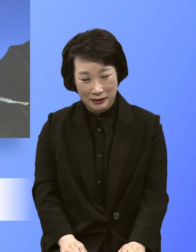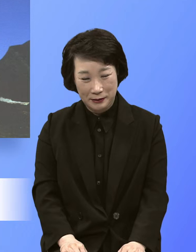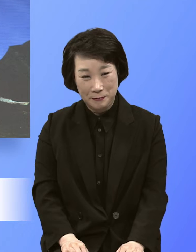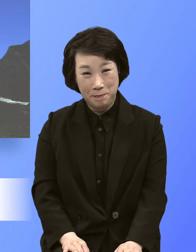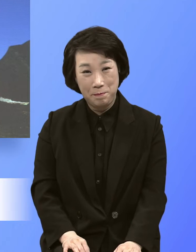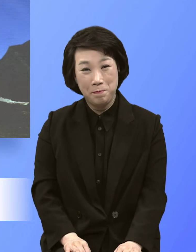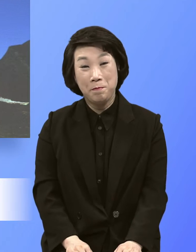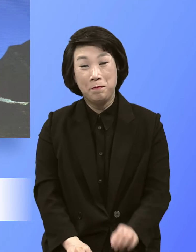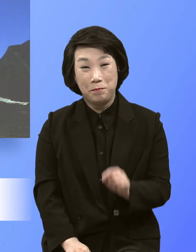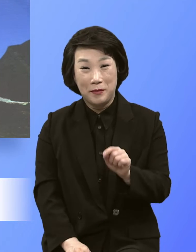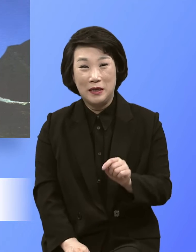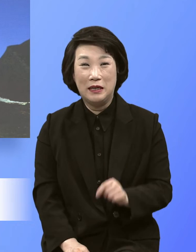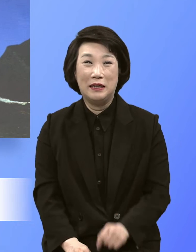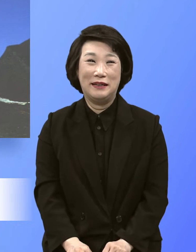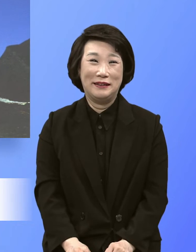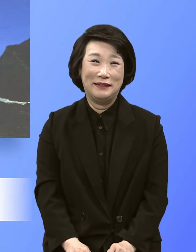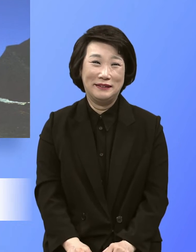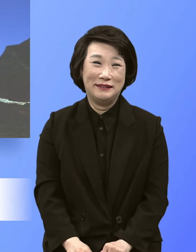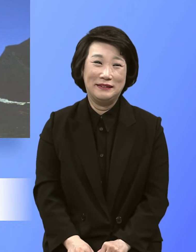이